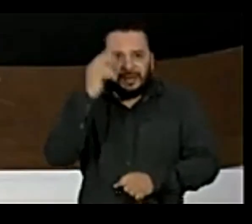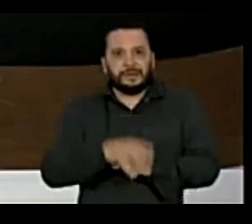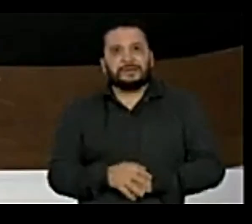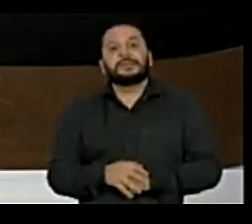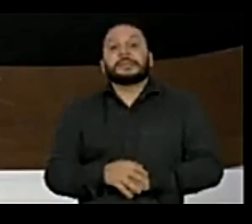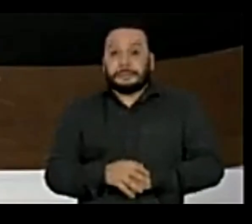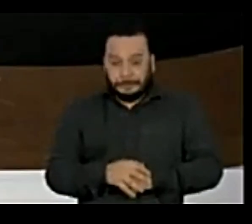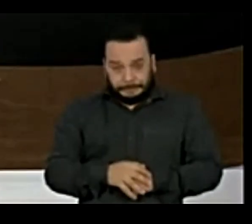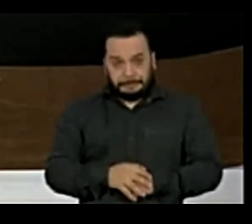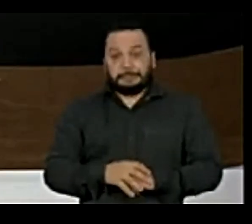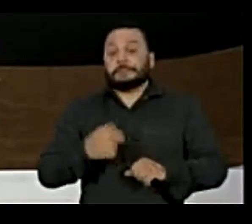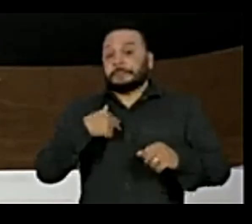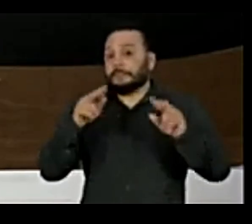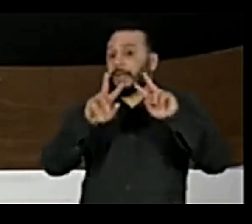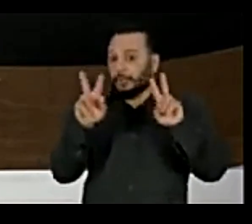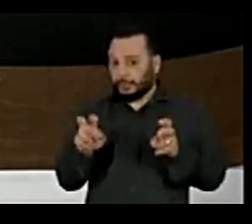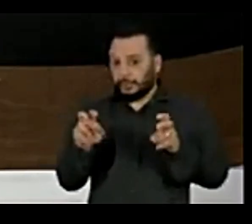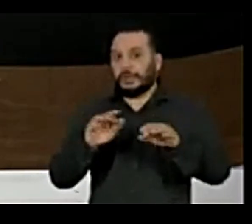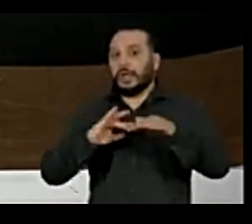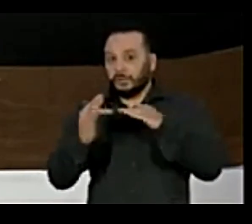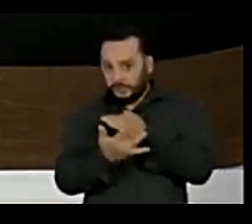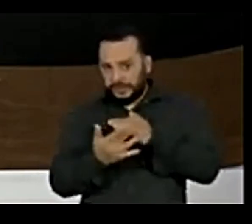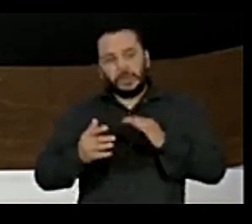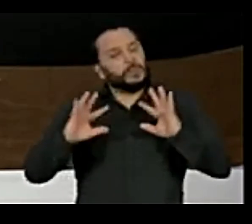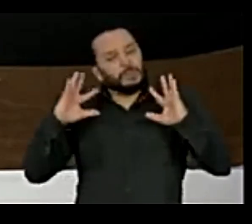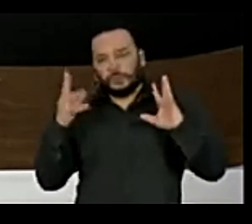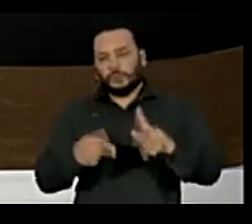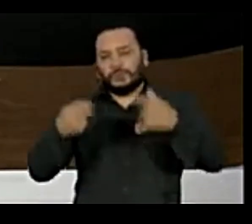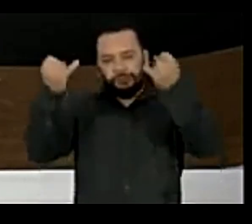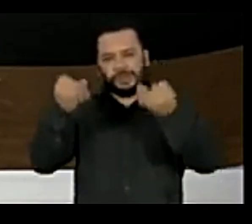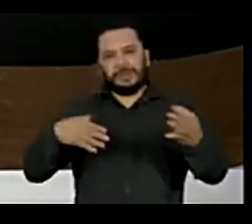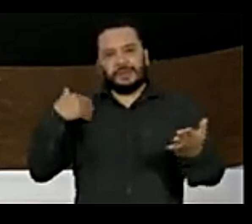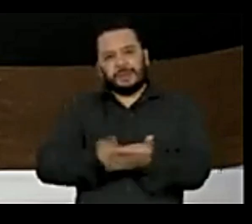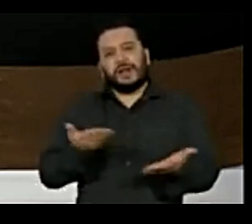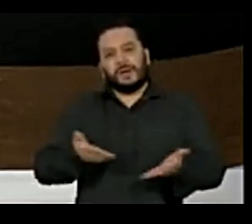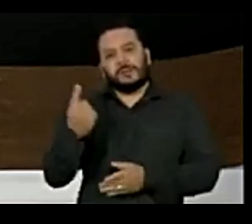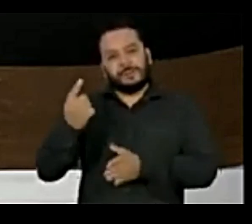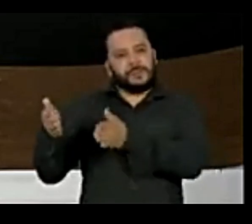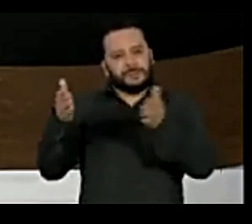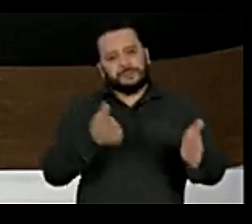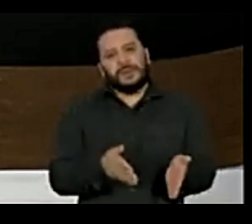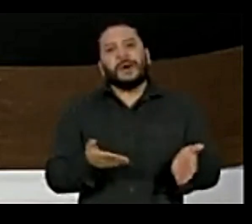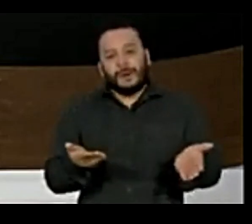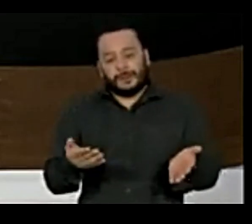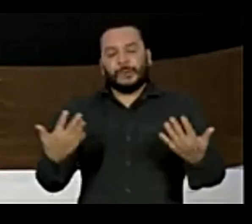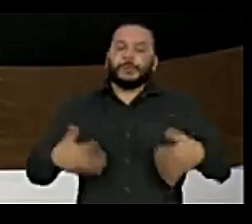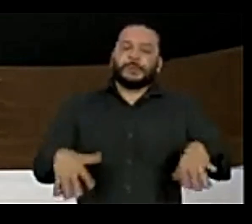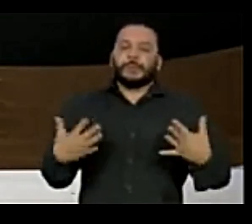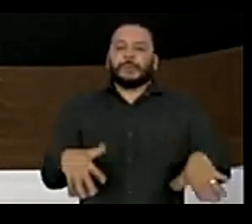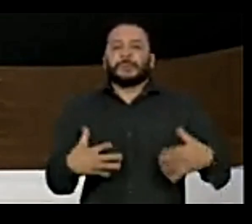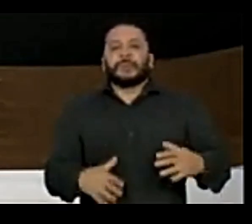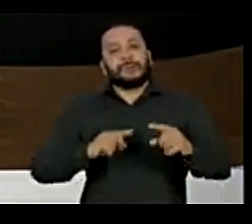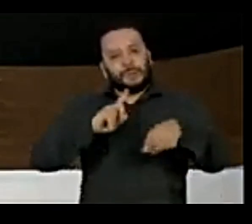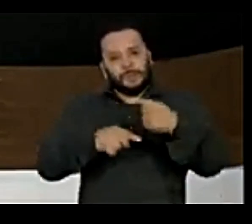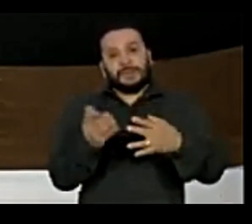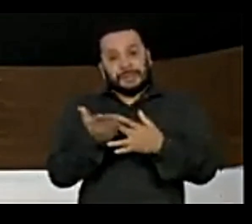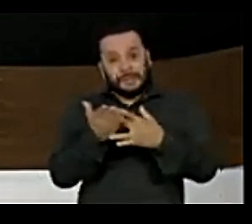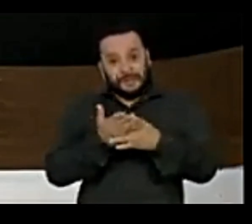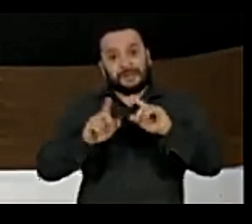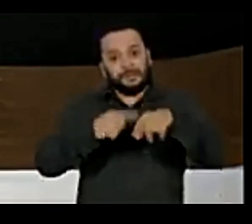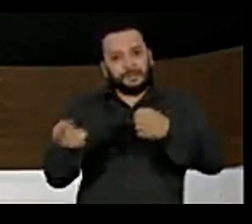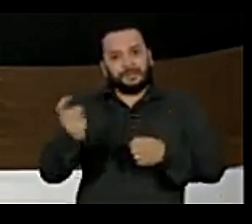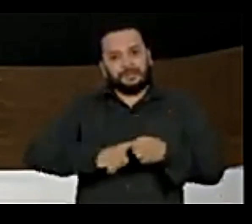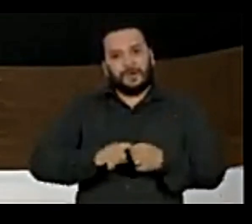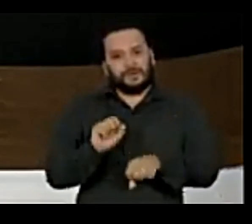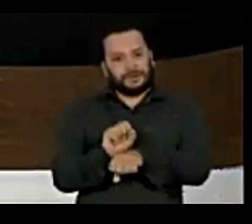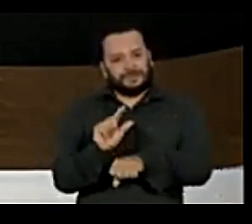continuar tratando desse ambiente, das redes sociais, de tudo isso que foi discutido aqui no primeiro bloco, que foi quentíssimo, mas já, depois de um breve